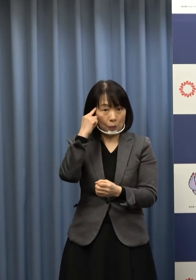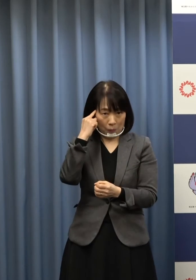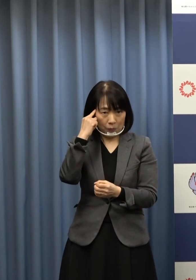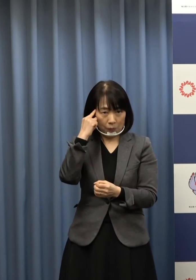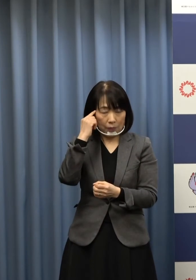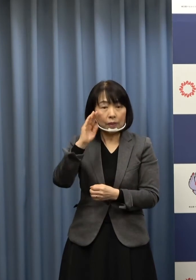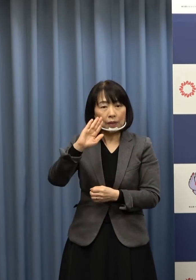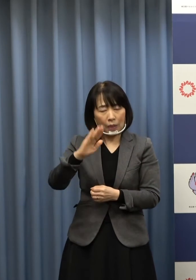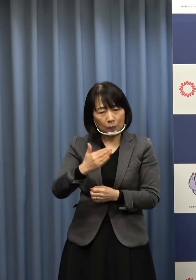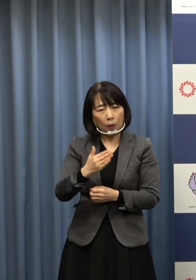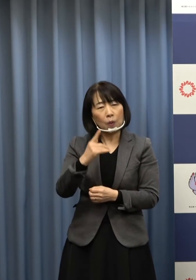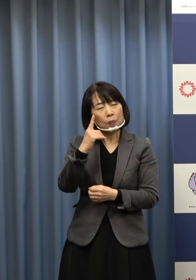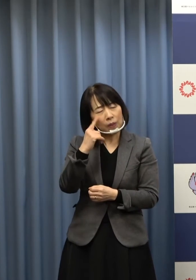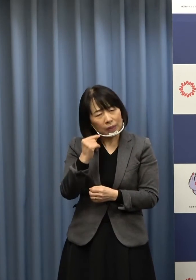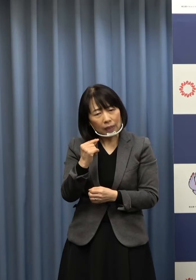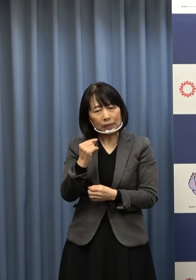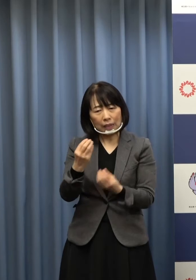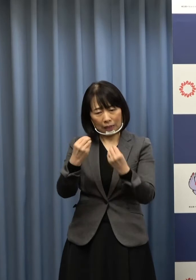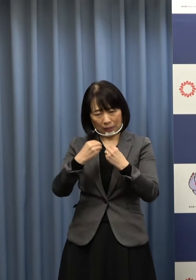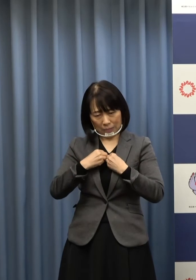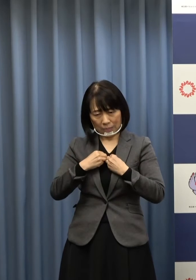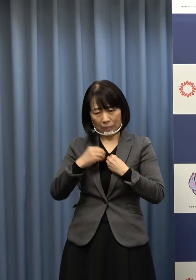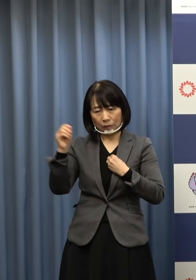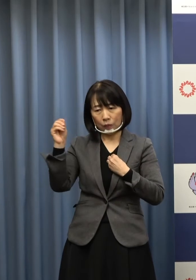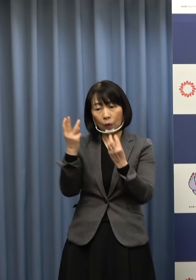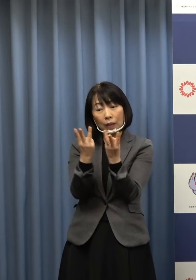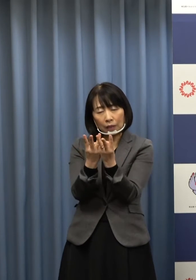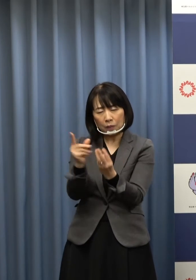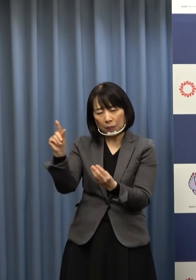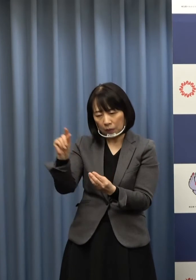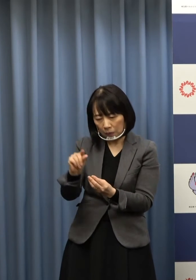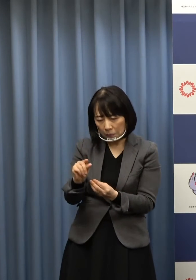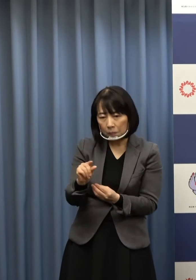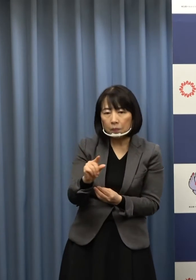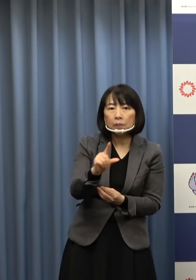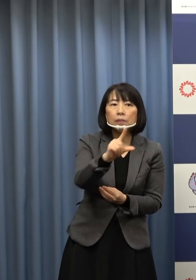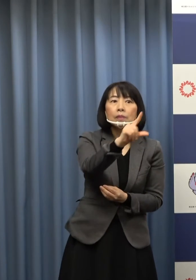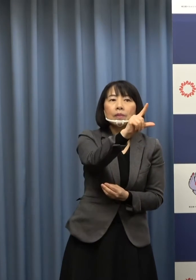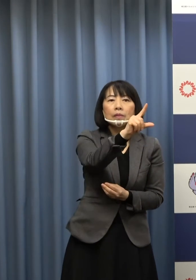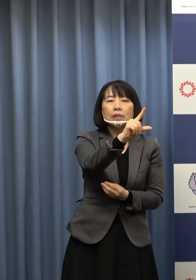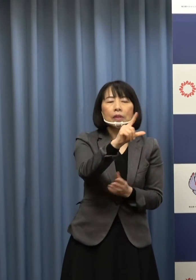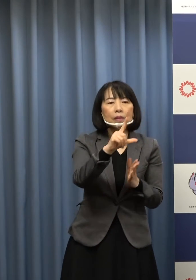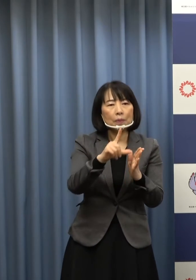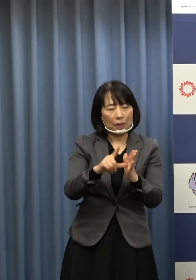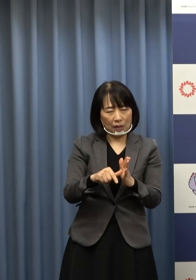のリバウンドをしてしまうようなことが懸念されるような状況にこれからなってくれば、